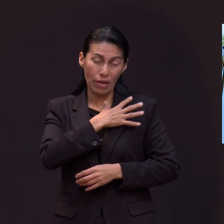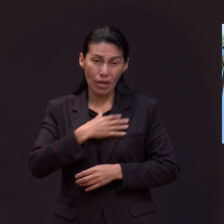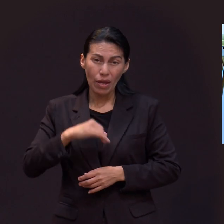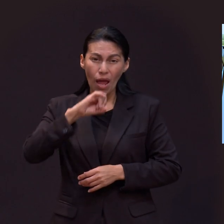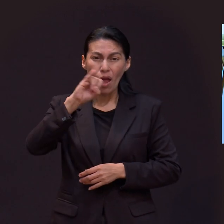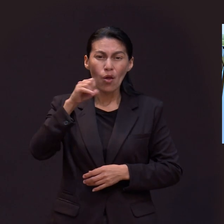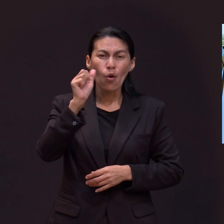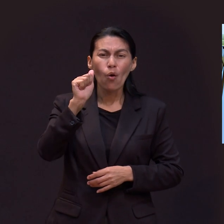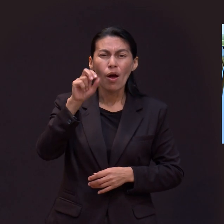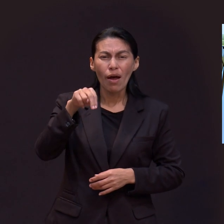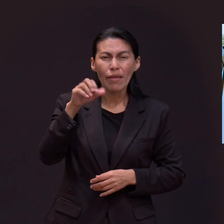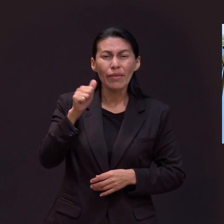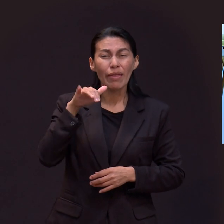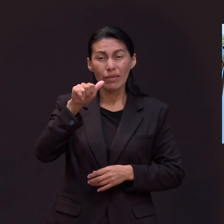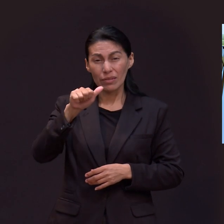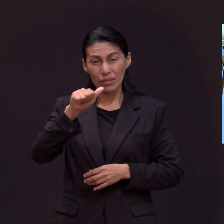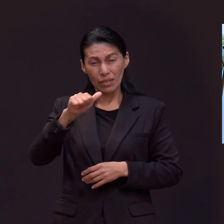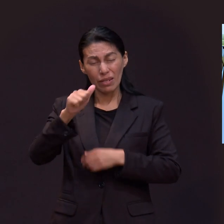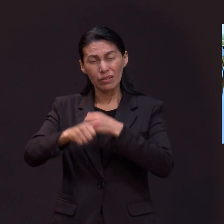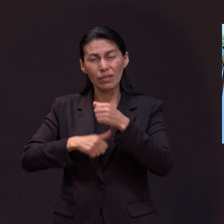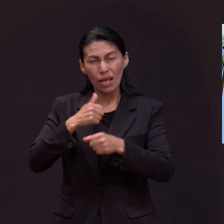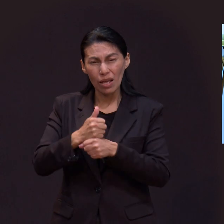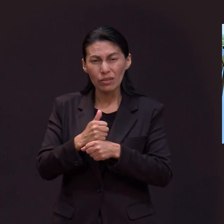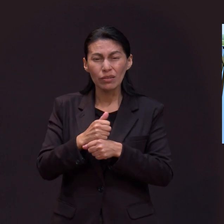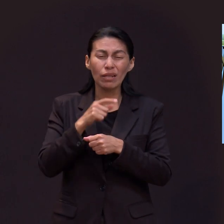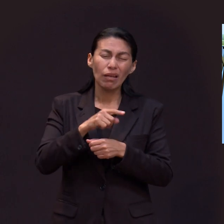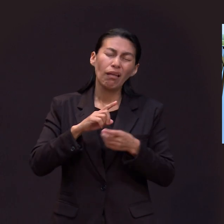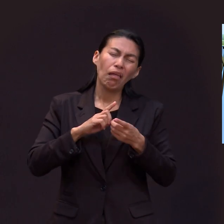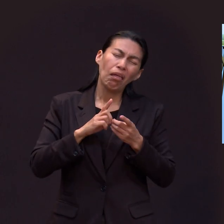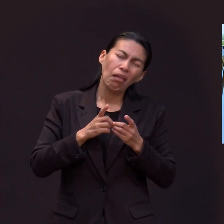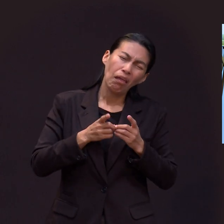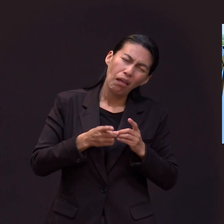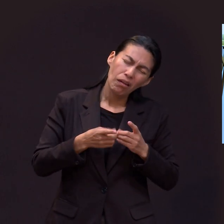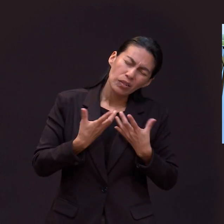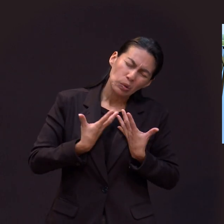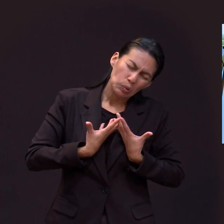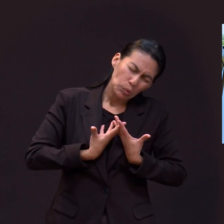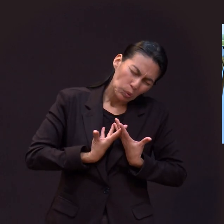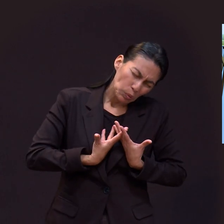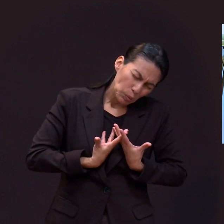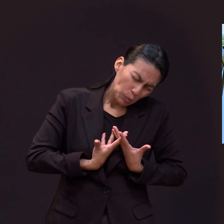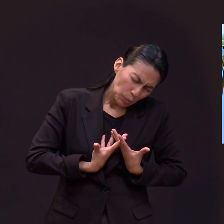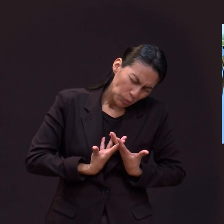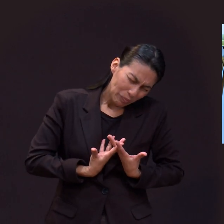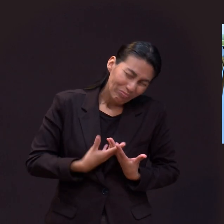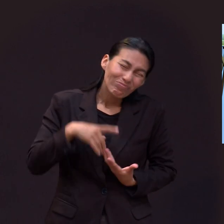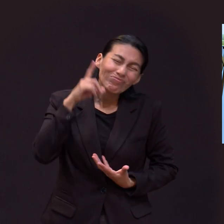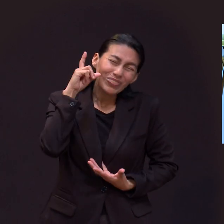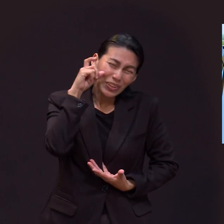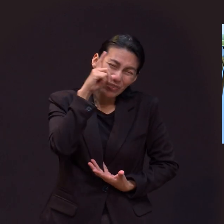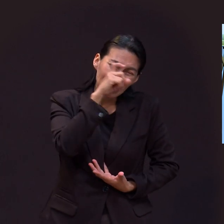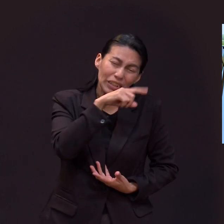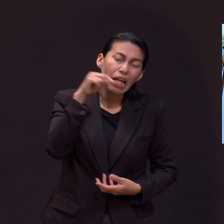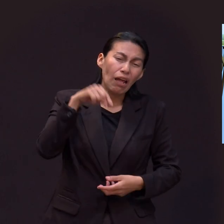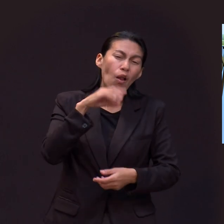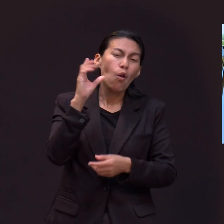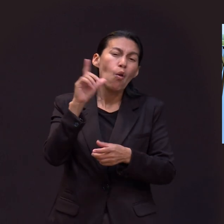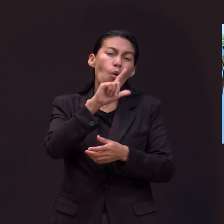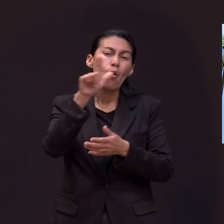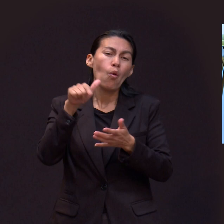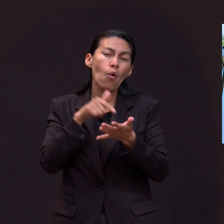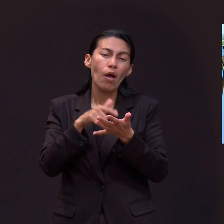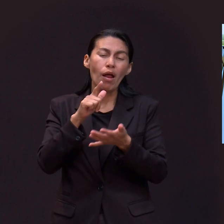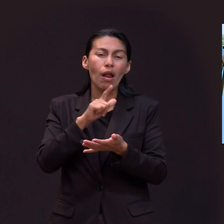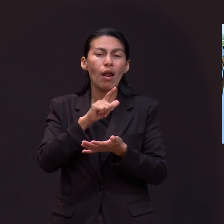cruz suárez de 16 años tiene depresión y estamos pasando situaciones muy difíciles en